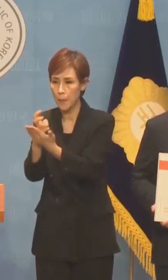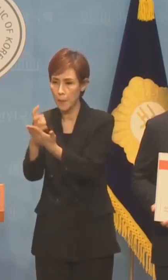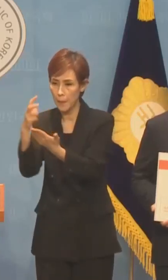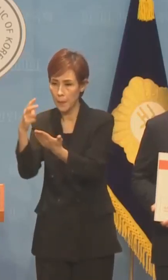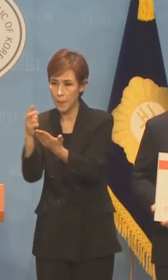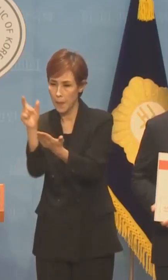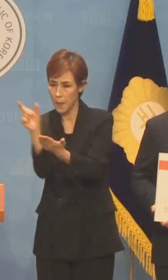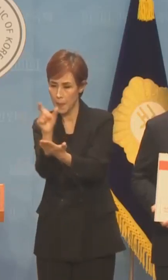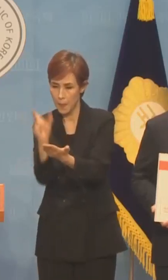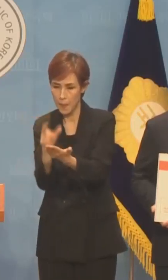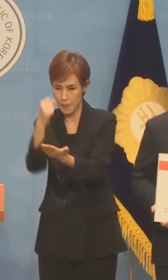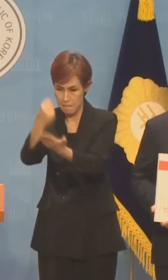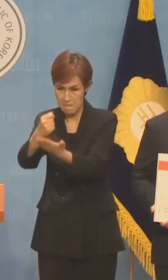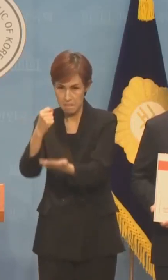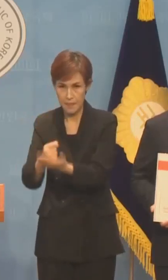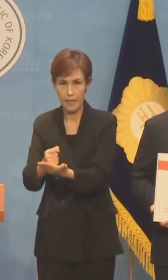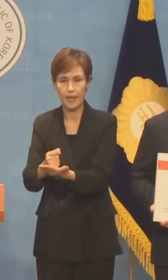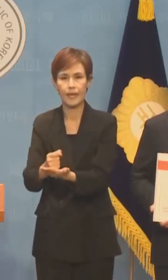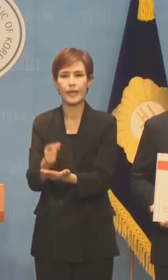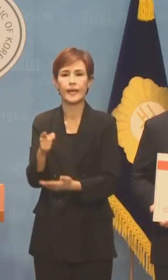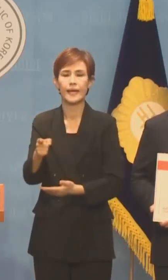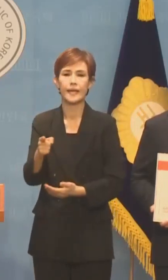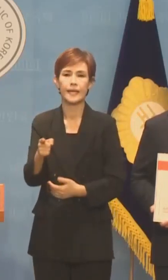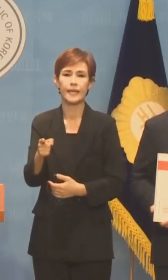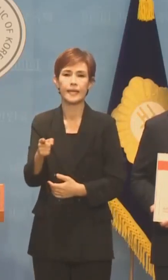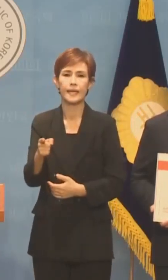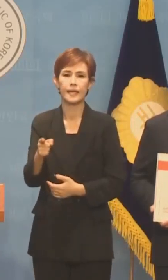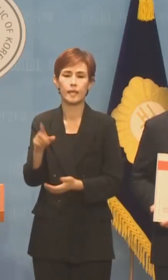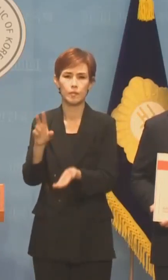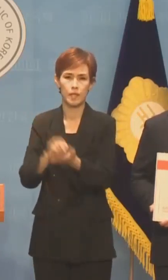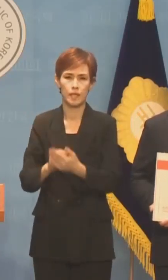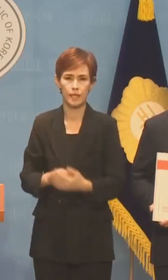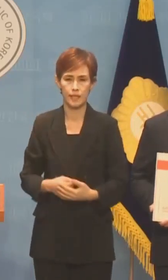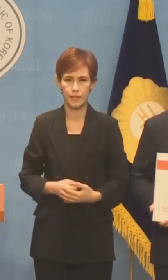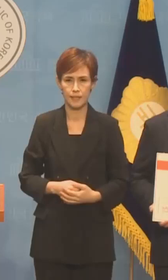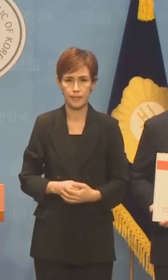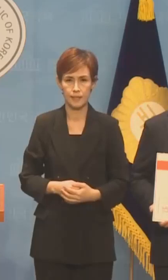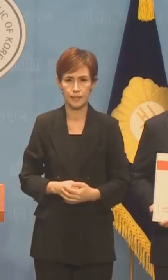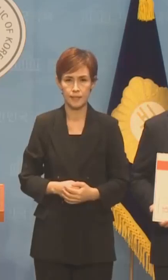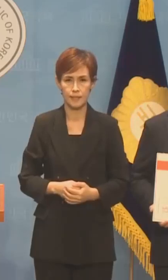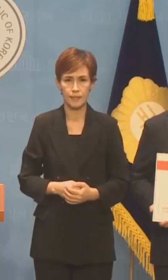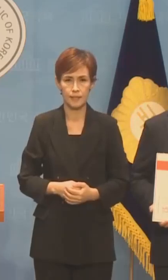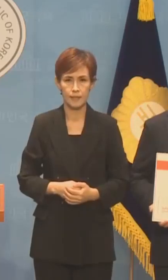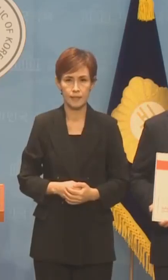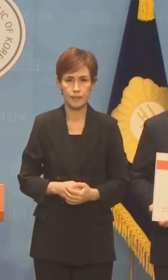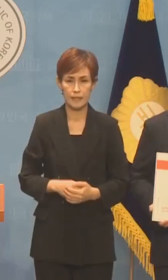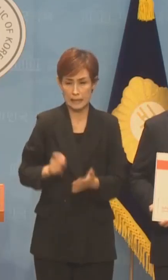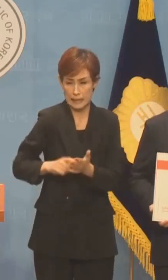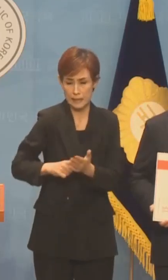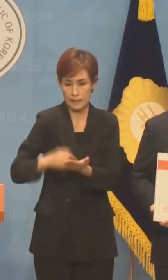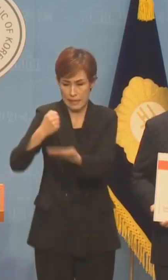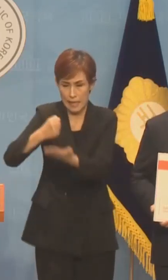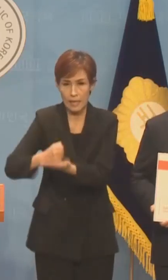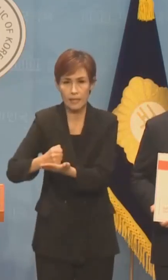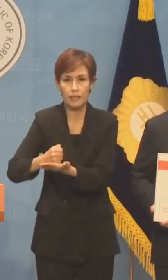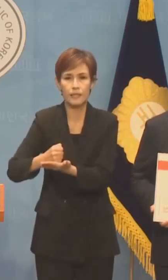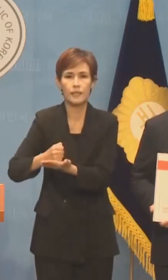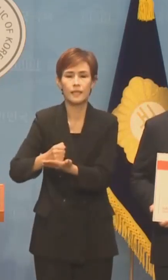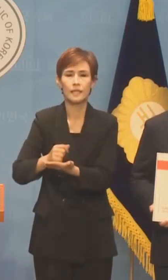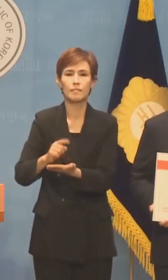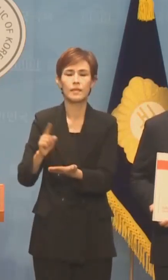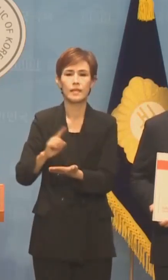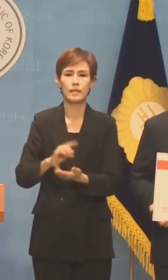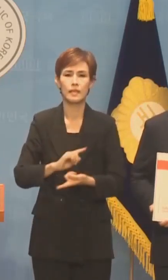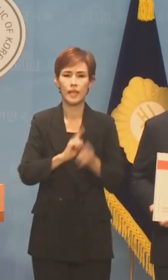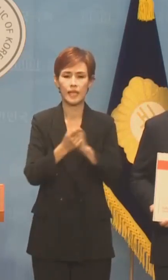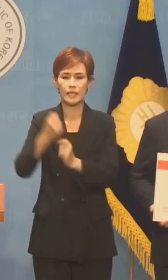2번 찍은 것은 조급한 공수처의 실체이며 부끄러운 모습입니다. 얼마나 두려우면 2번씩이나